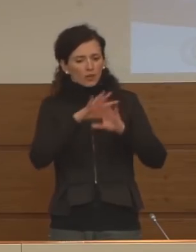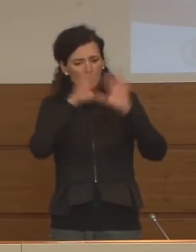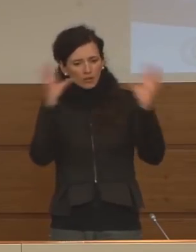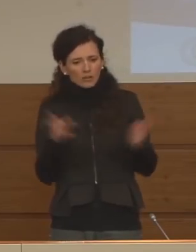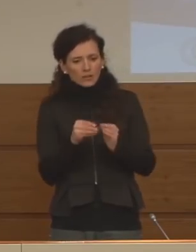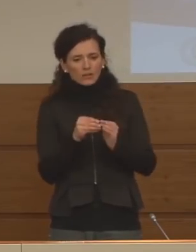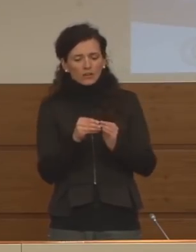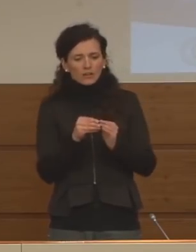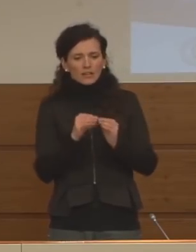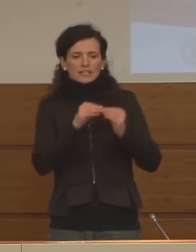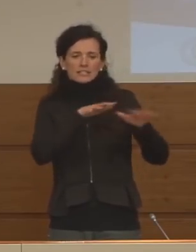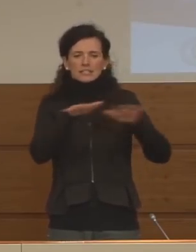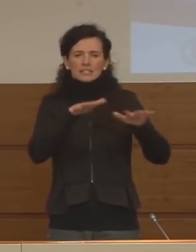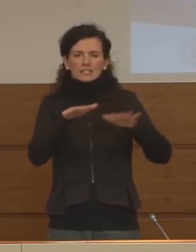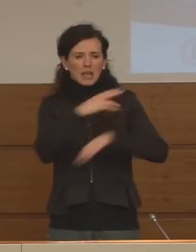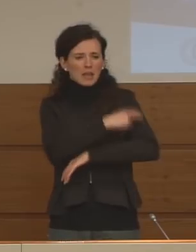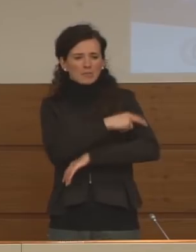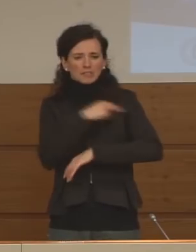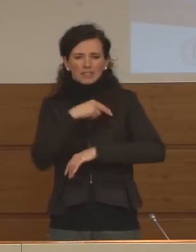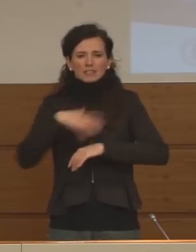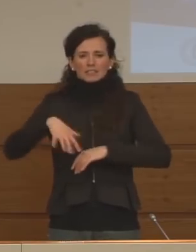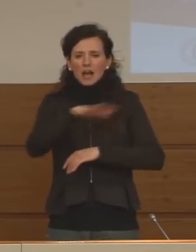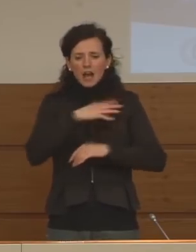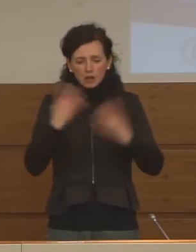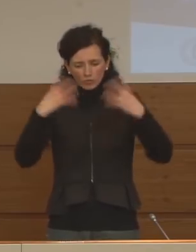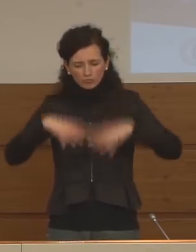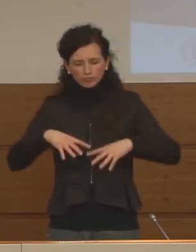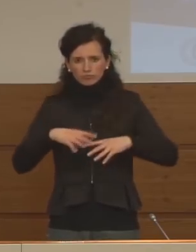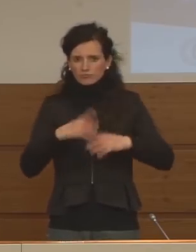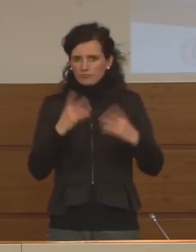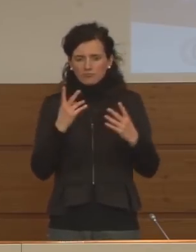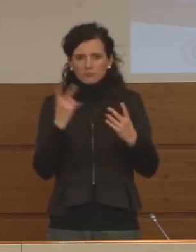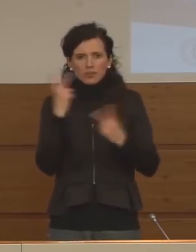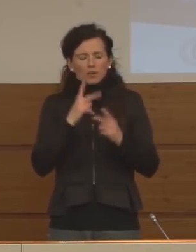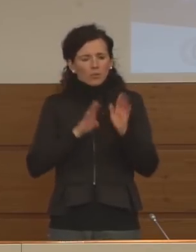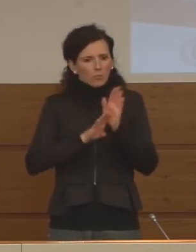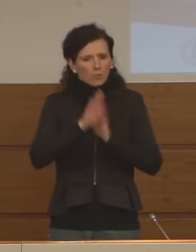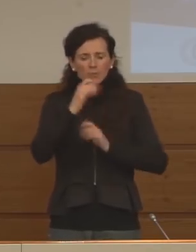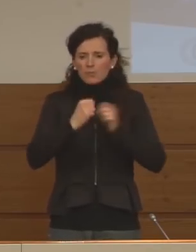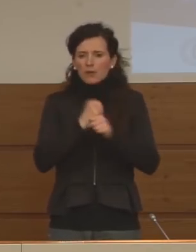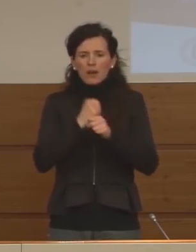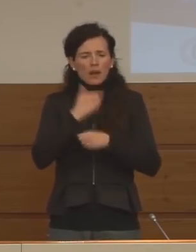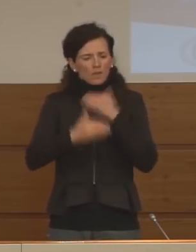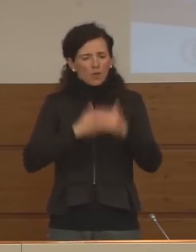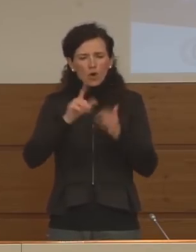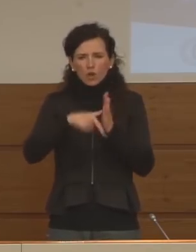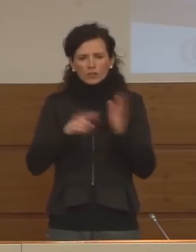sistema è riuscito a mettere in campo un arco temporale così breve